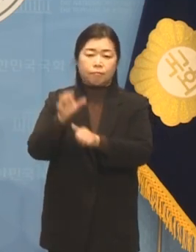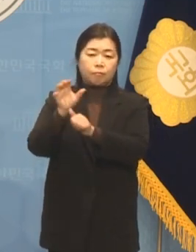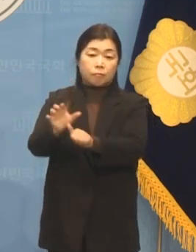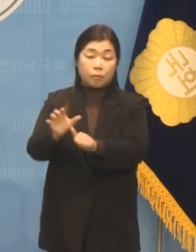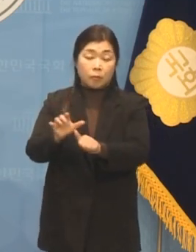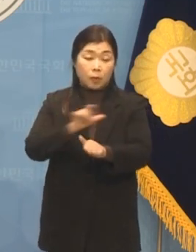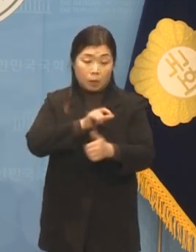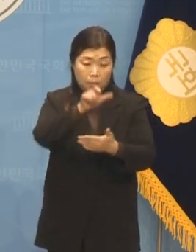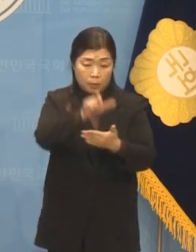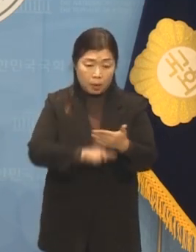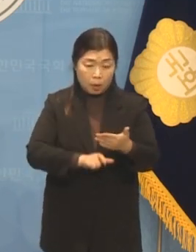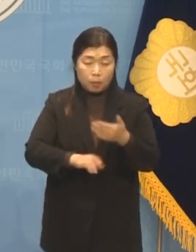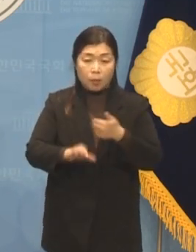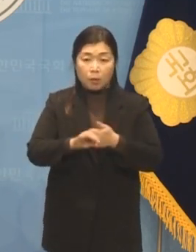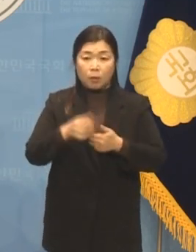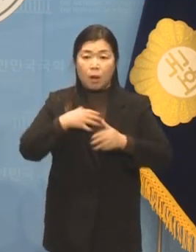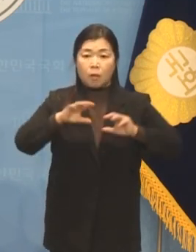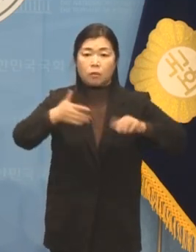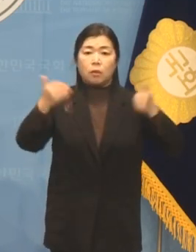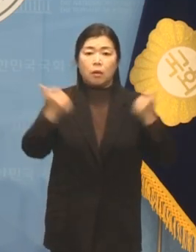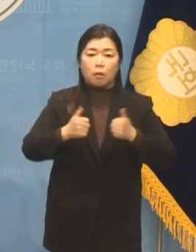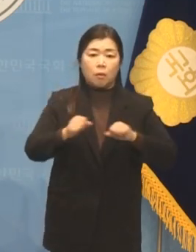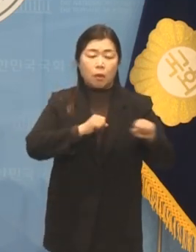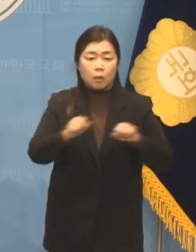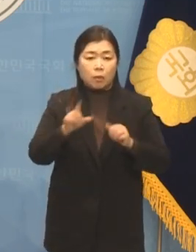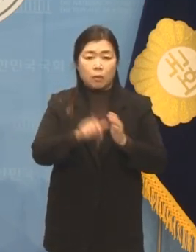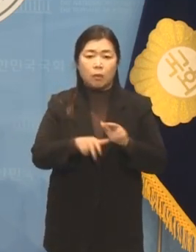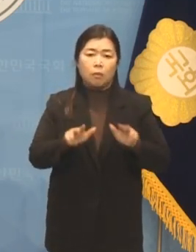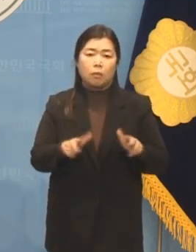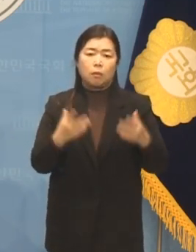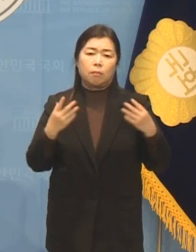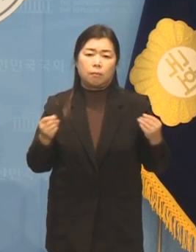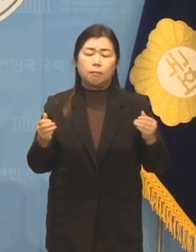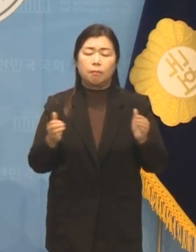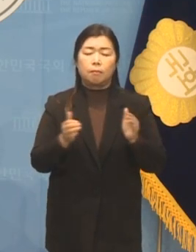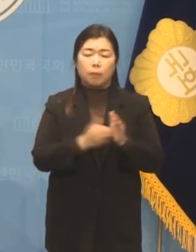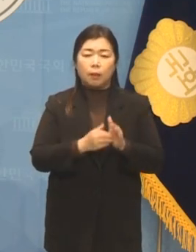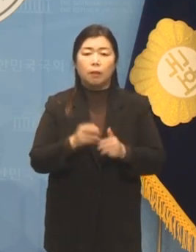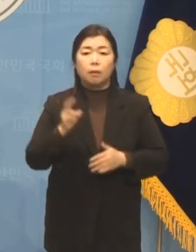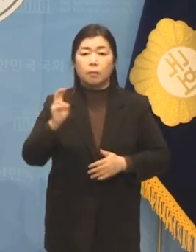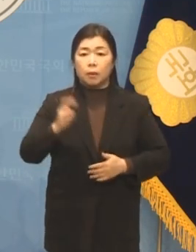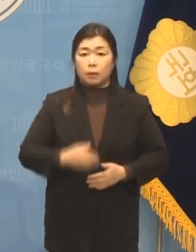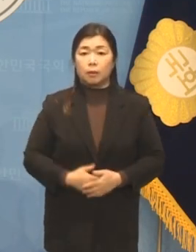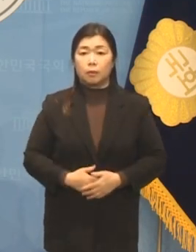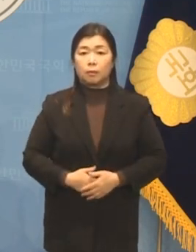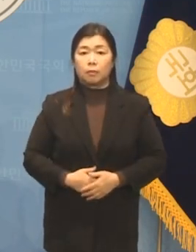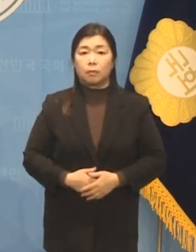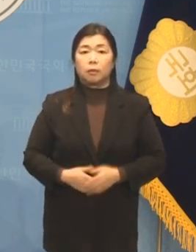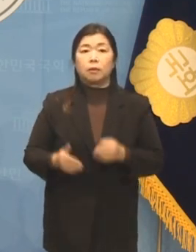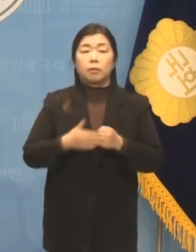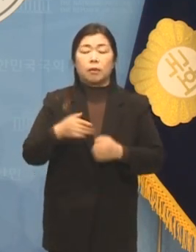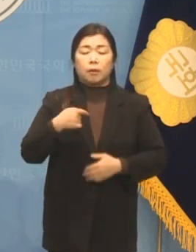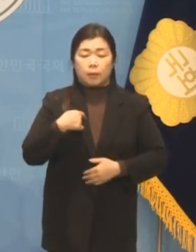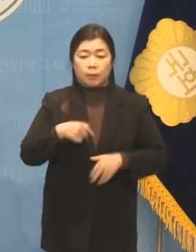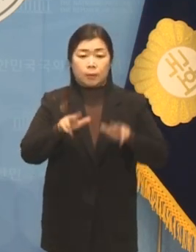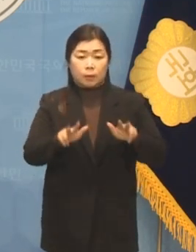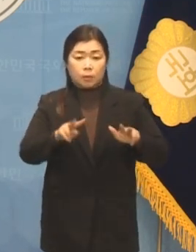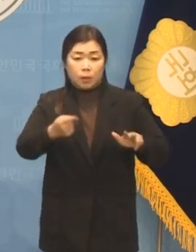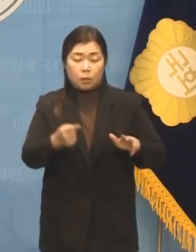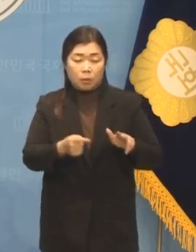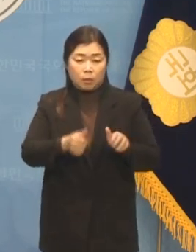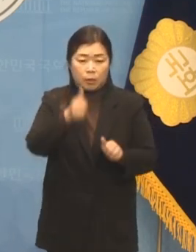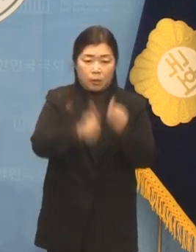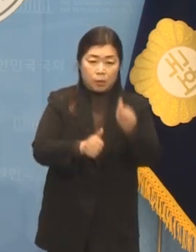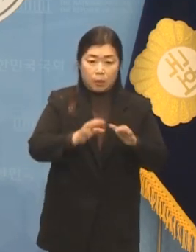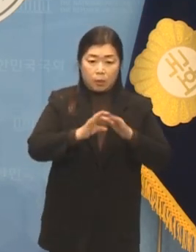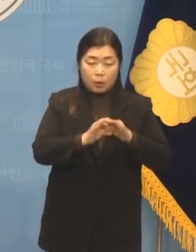저희 의정활동은 제21대 여기서 멈출 수밖에 없습니다. 저는 이제라도 경선을 통해서